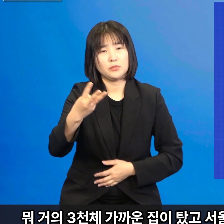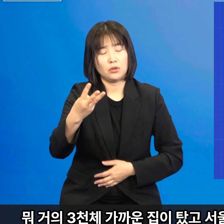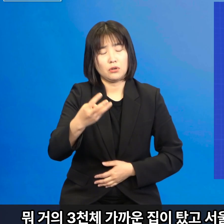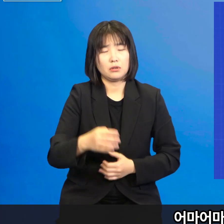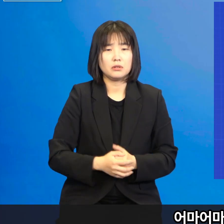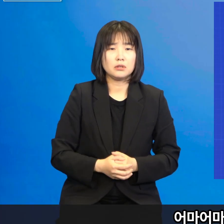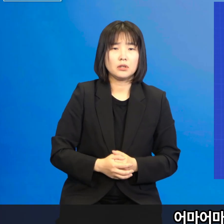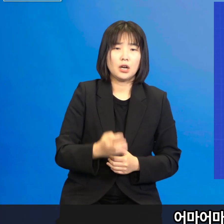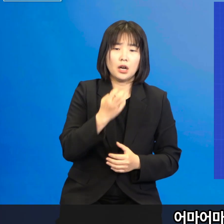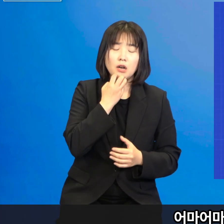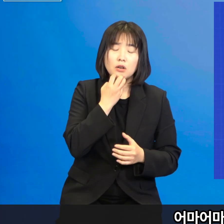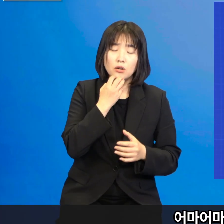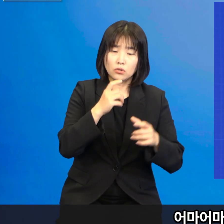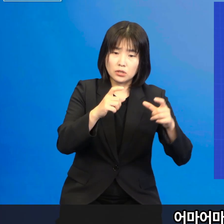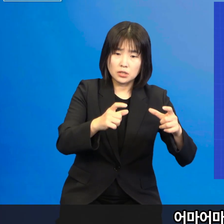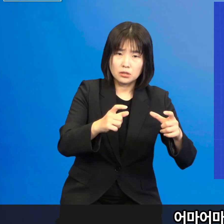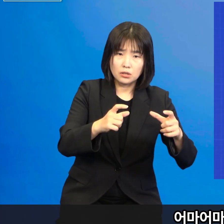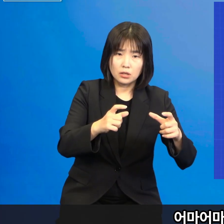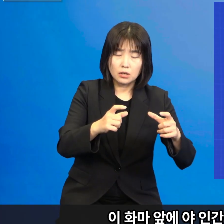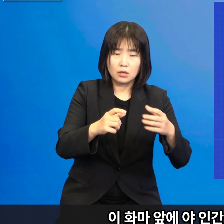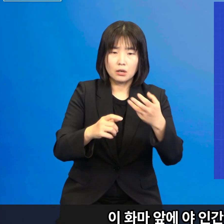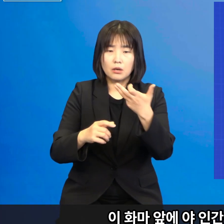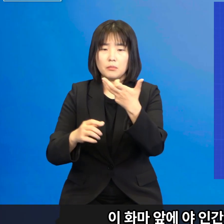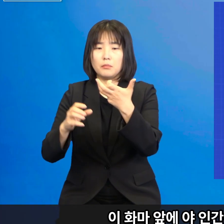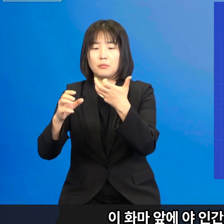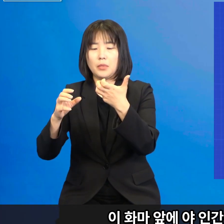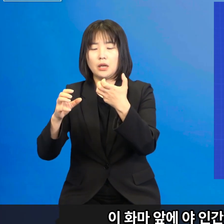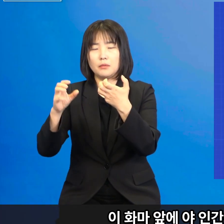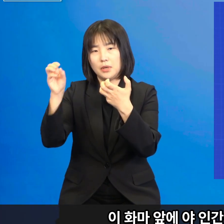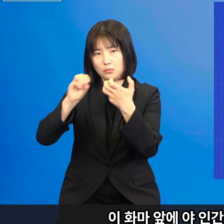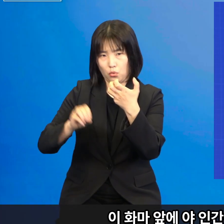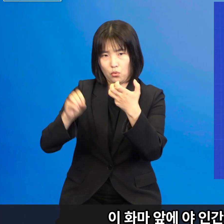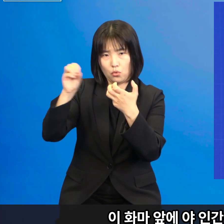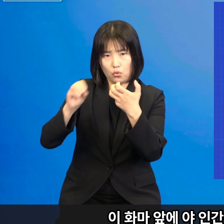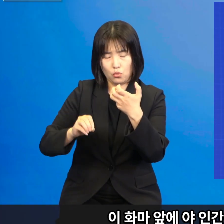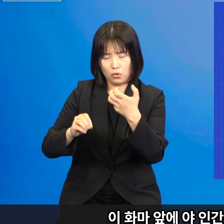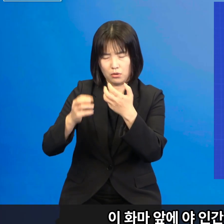타고 말았습니다. 어마어마한 피해죠. 이 화마 앞에